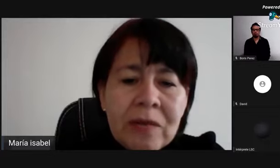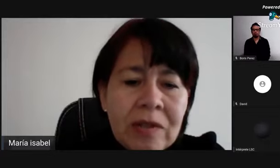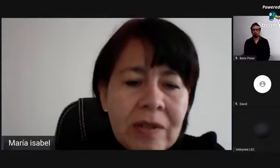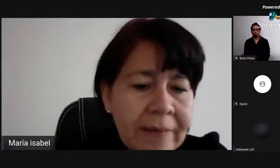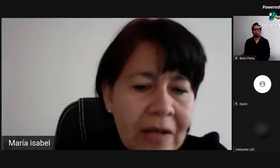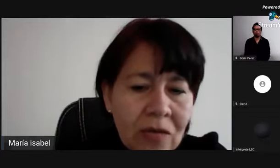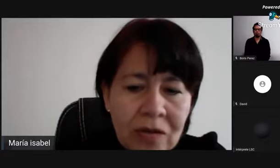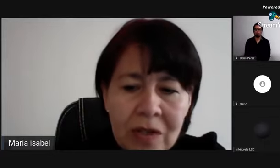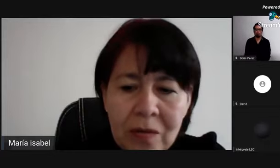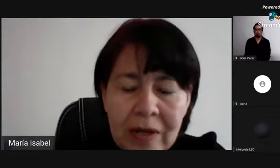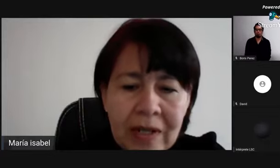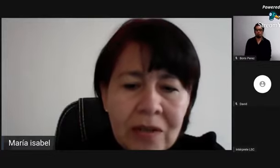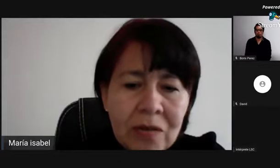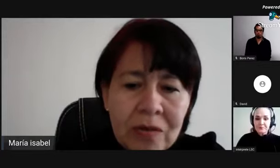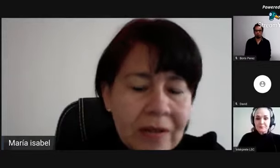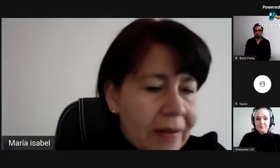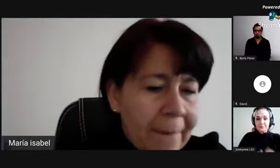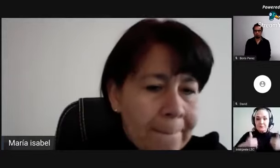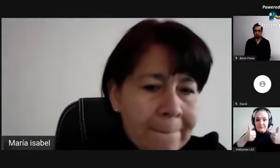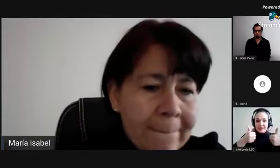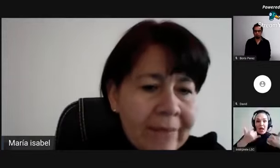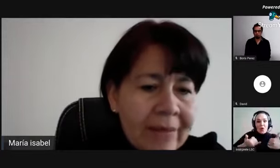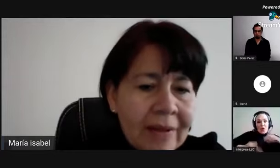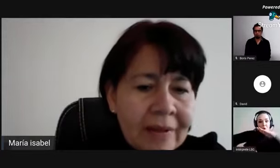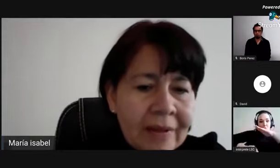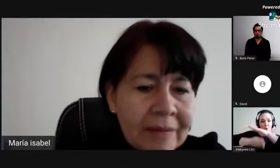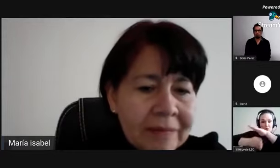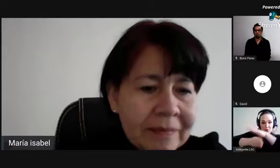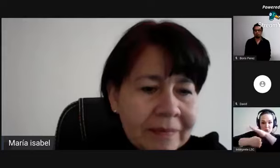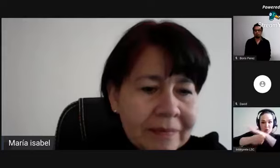Listo, vamos a continuar entonces.